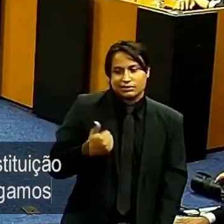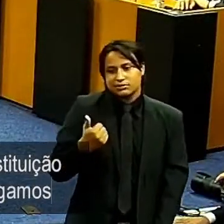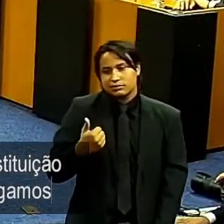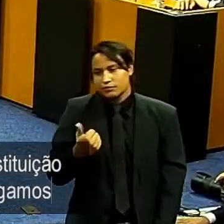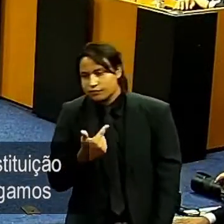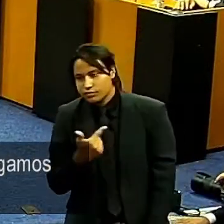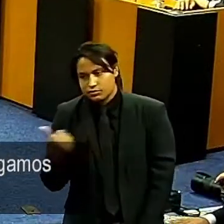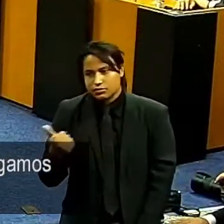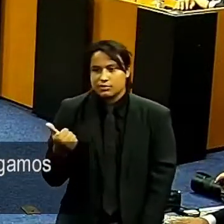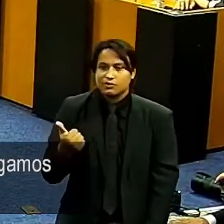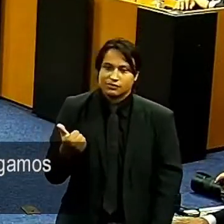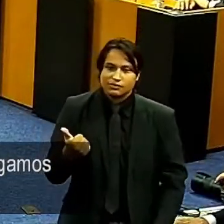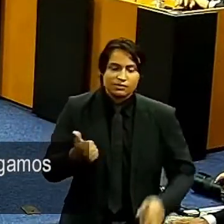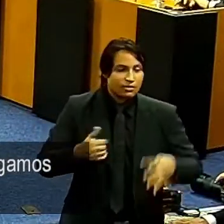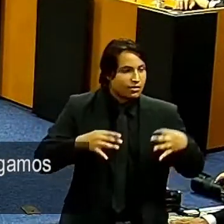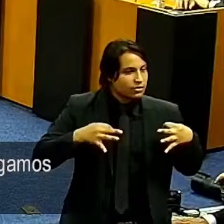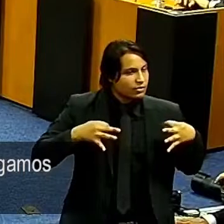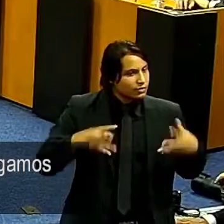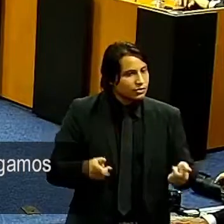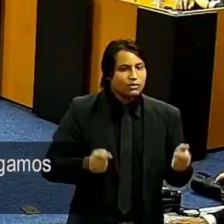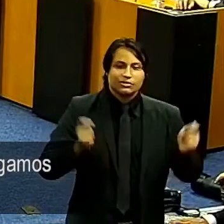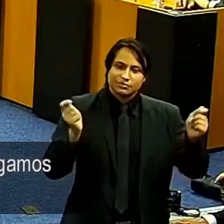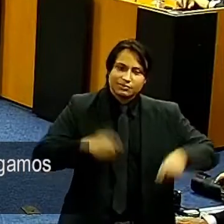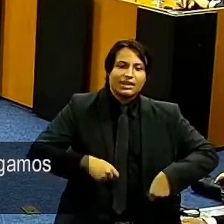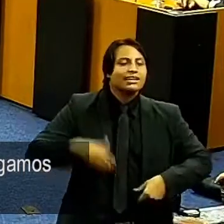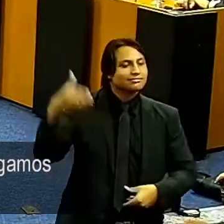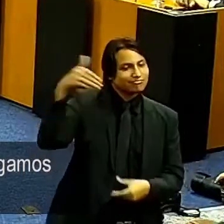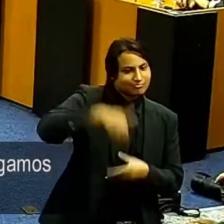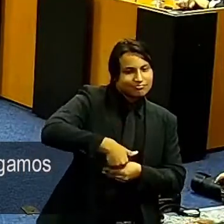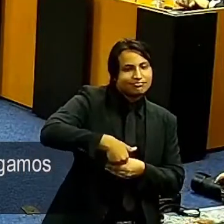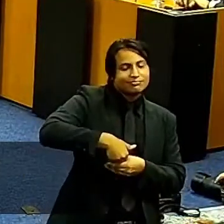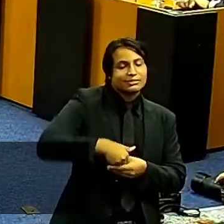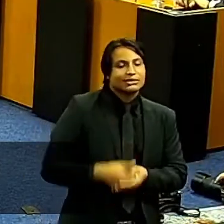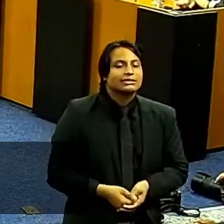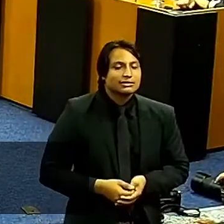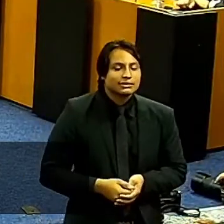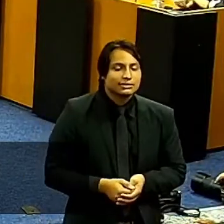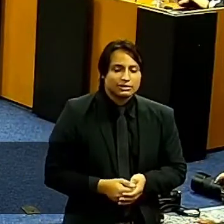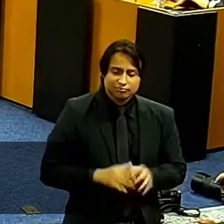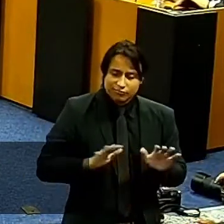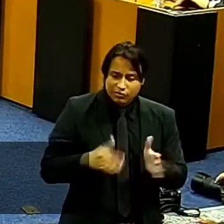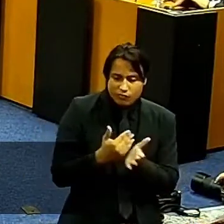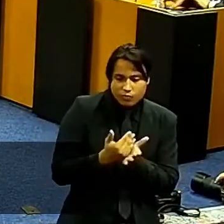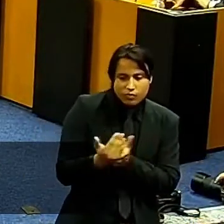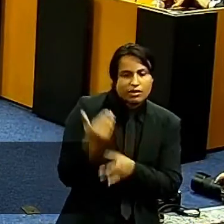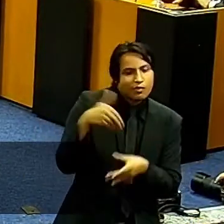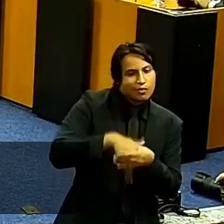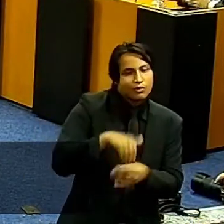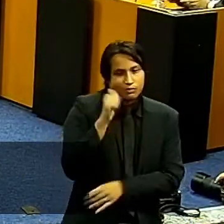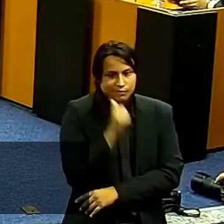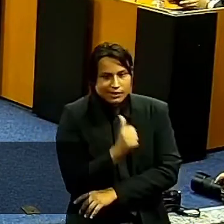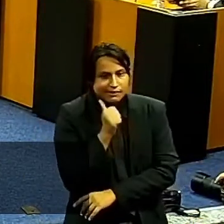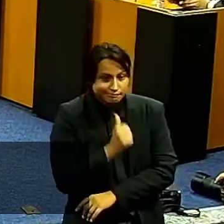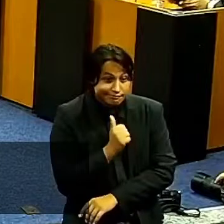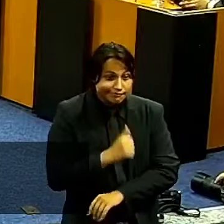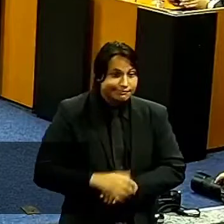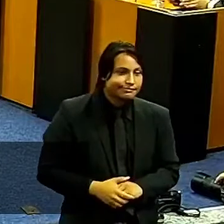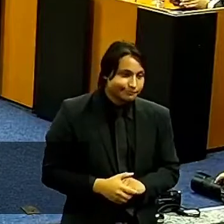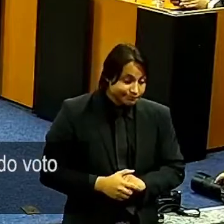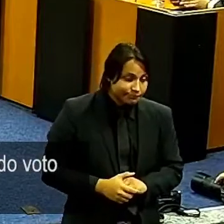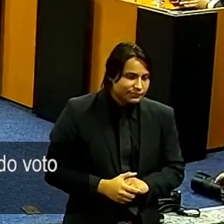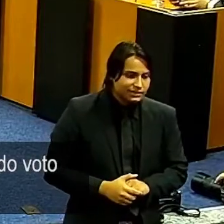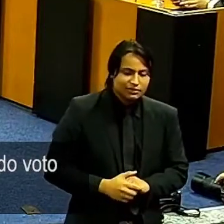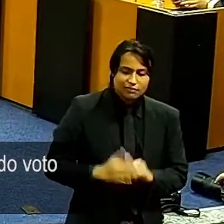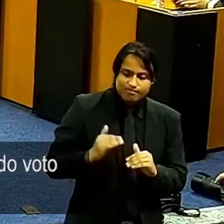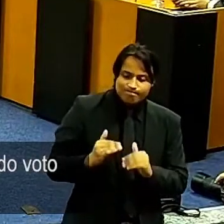anos para que todos pudessem votar e também com o início do voto feminino